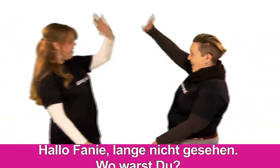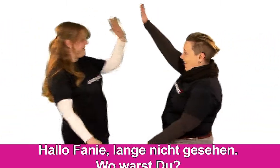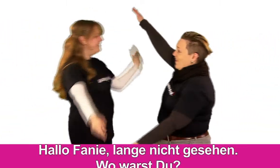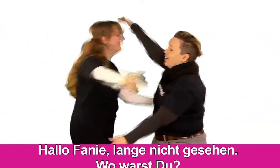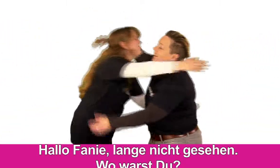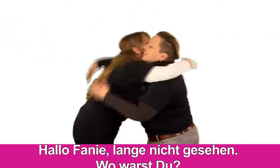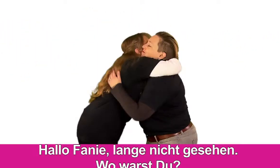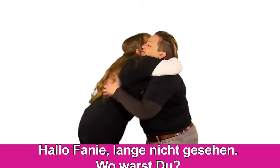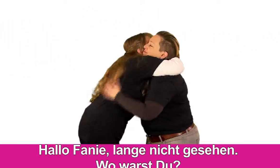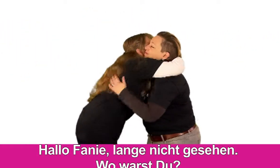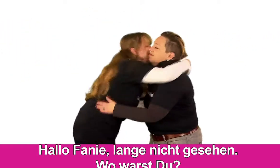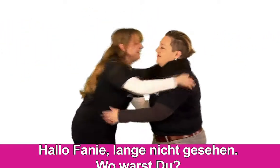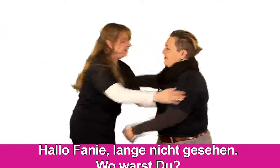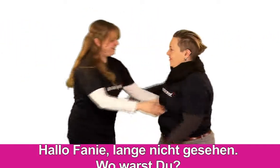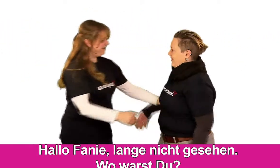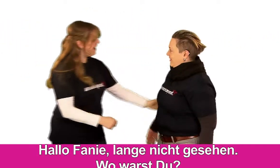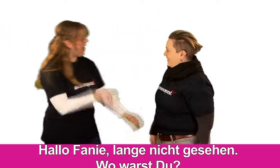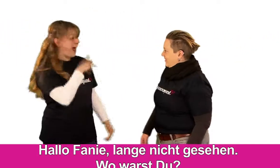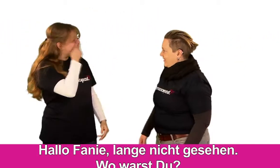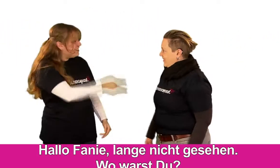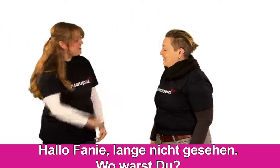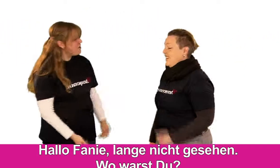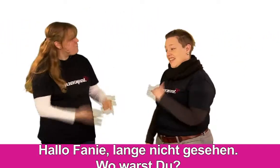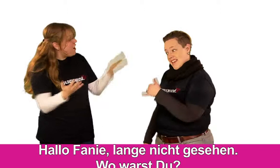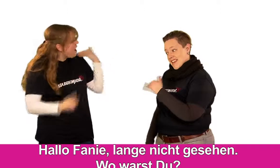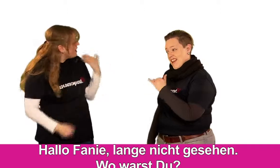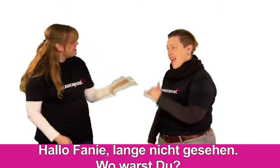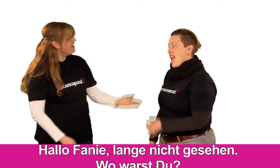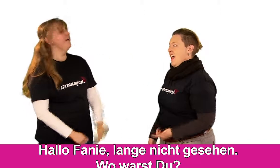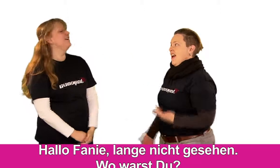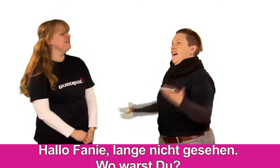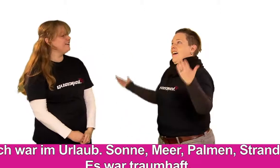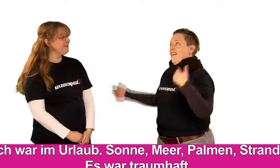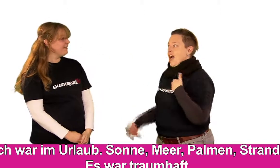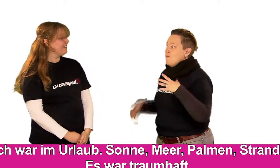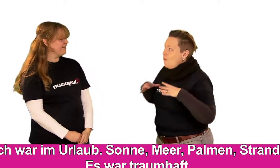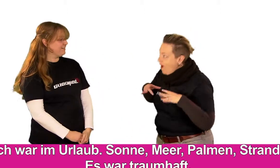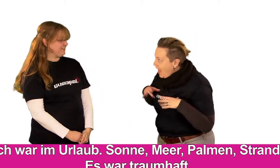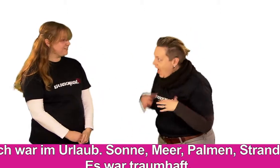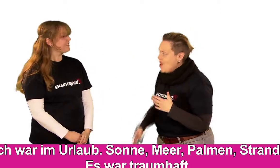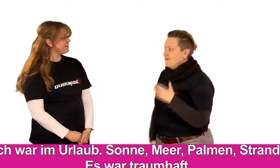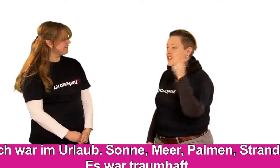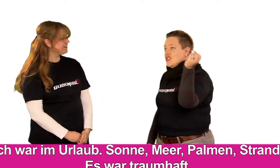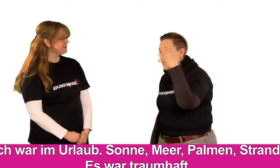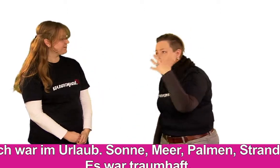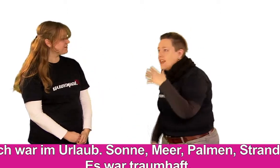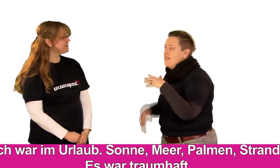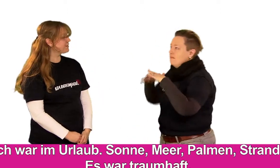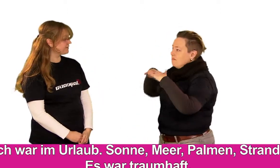Hallo Fanny! Lange nicht gesehen! Wo warst du? Ich war im Urlaub. Sonne,